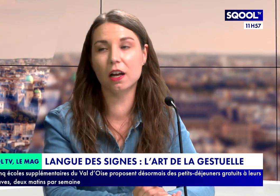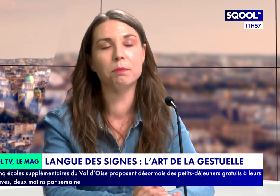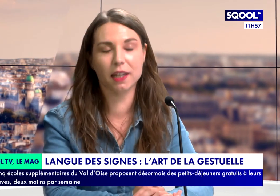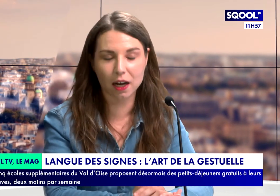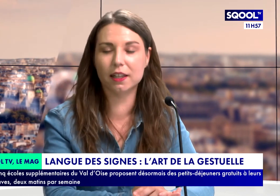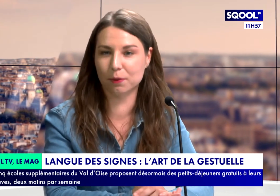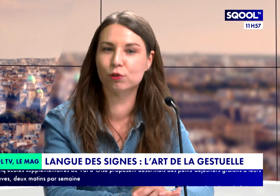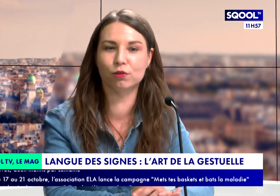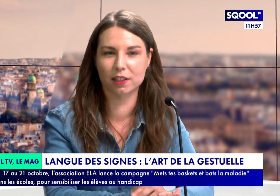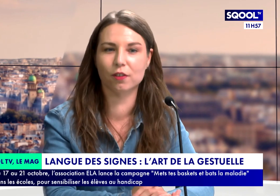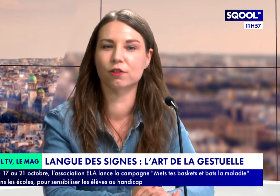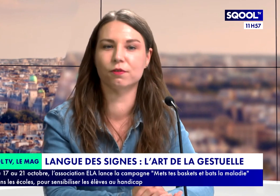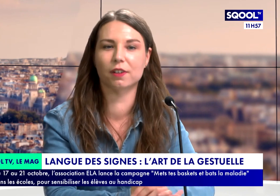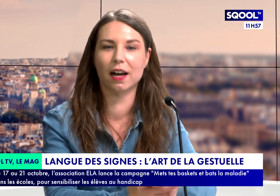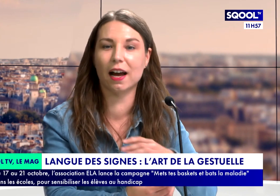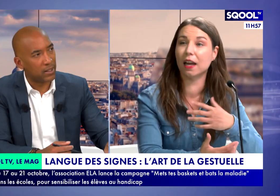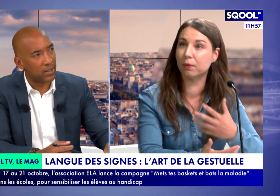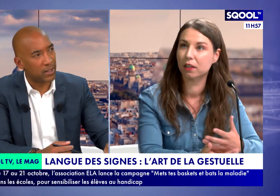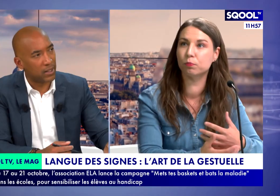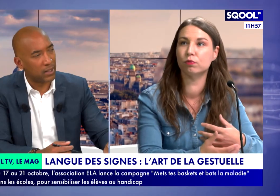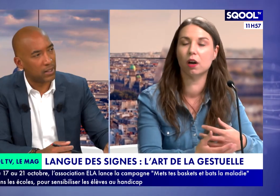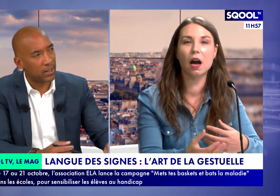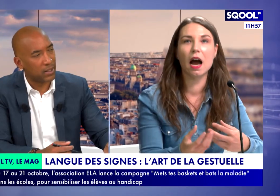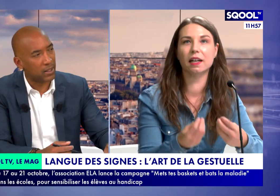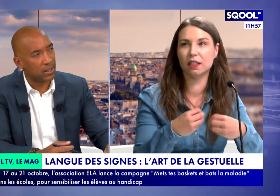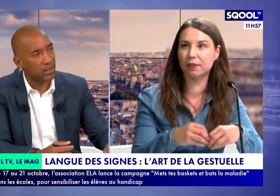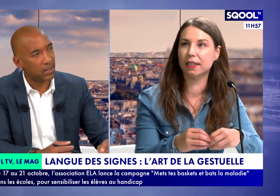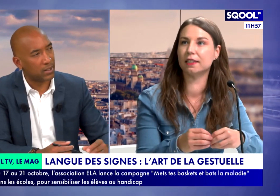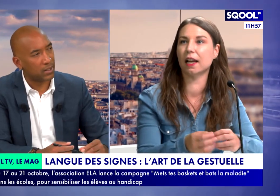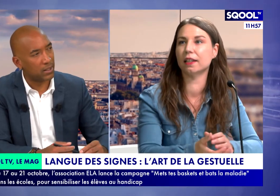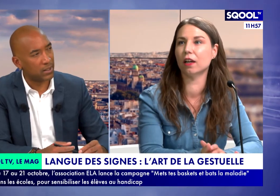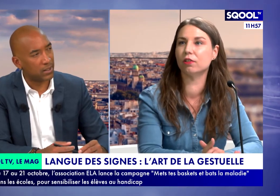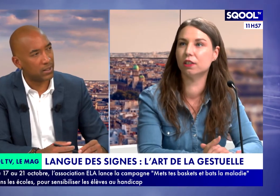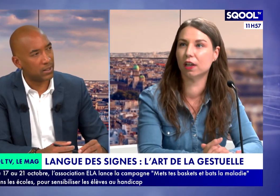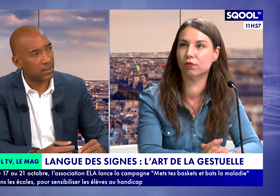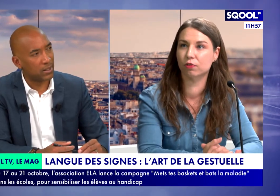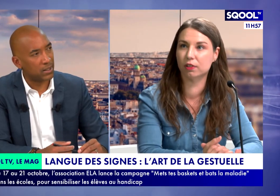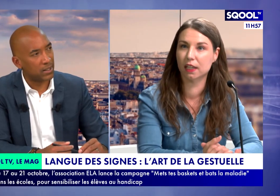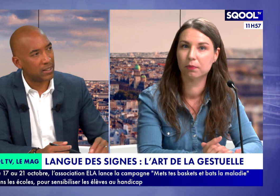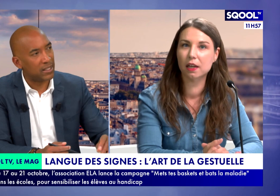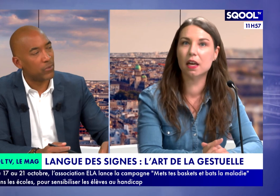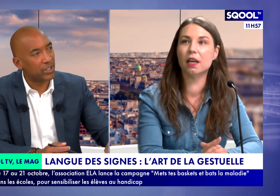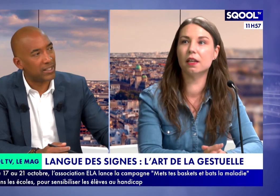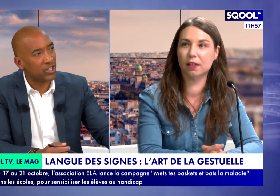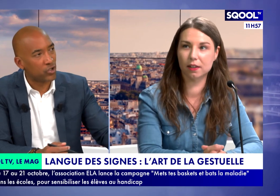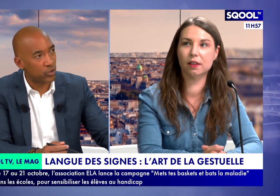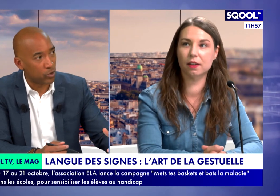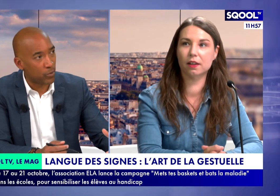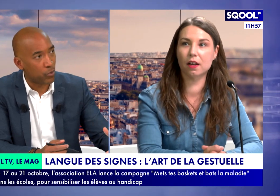Mais il a beaucoup d'interventions à émettre pour accepter les salariés en situation de handicap. Des mentalités à changer, justement, pour